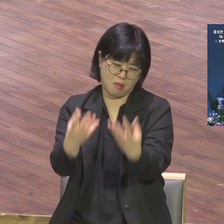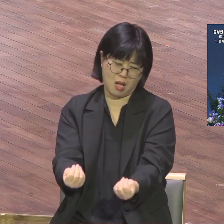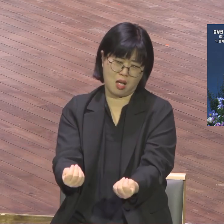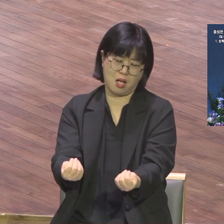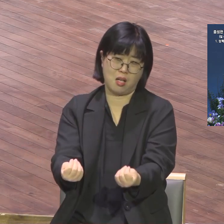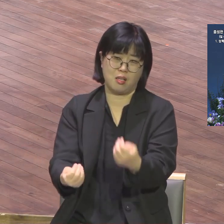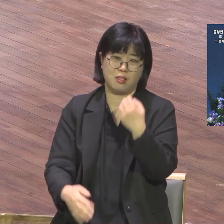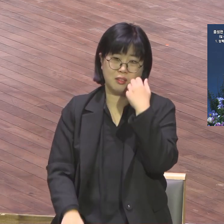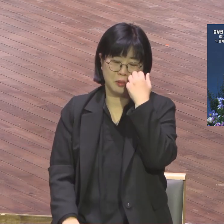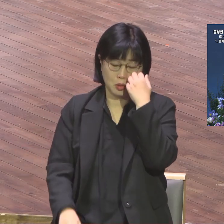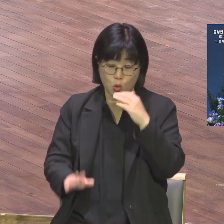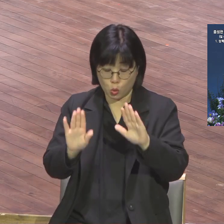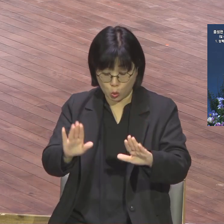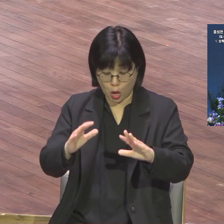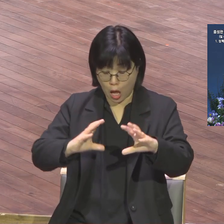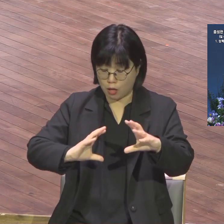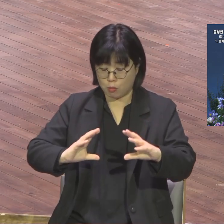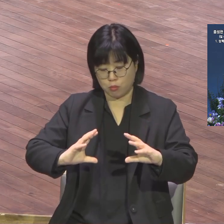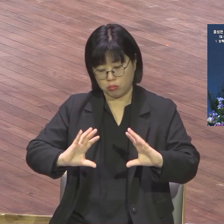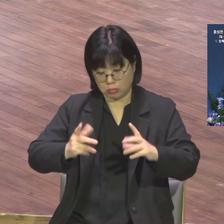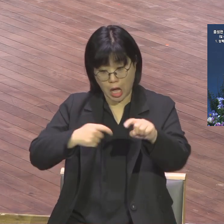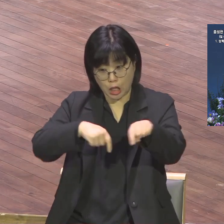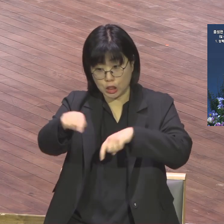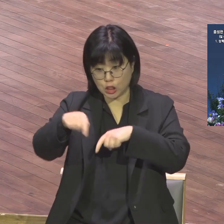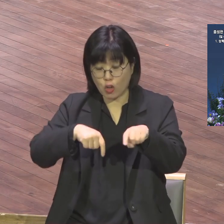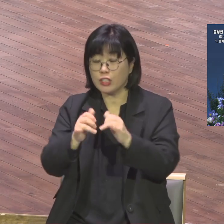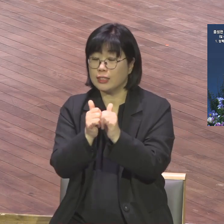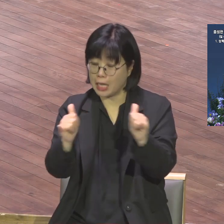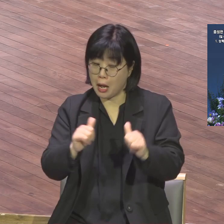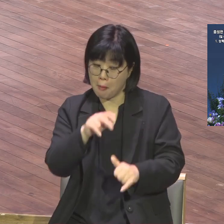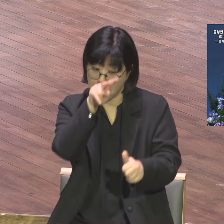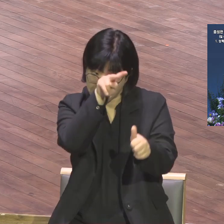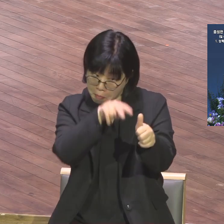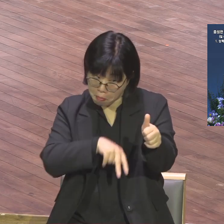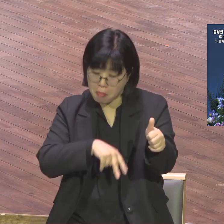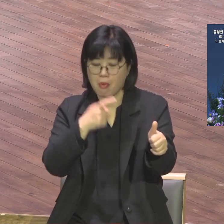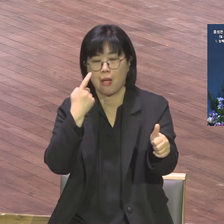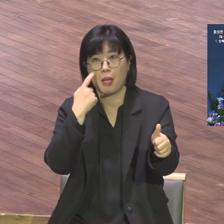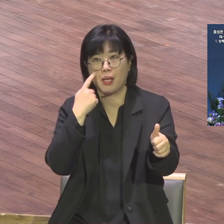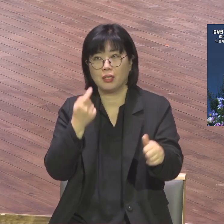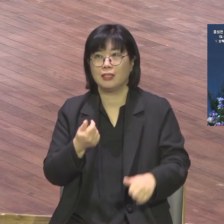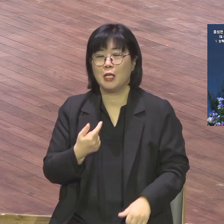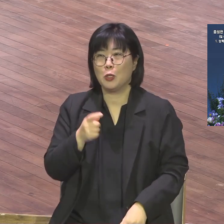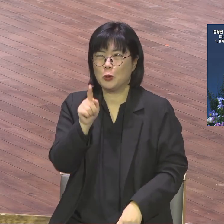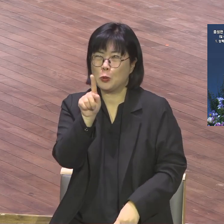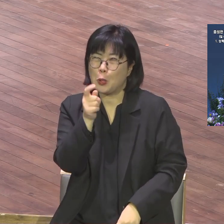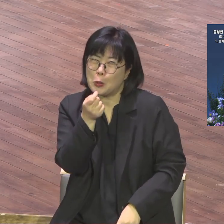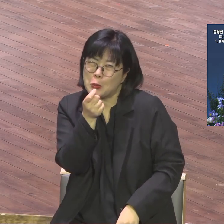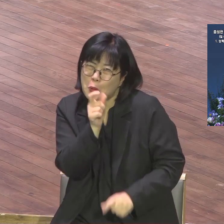조금만 듭니다. 조금만 더. 모든 세상의 것은 다 조금만 듭니다.